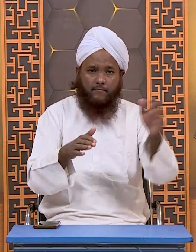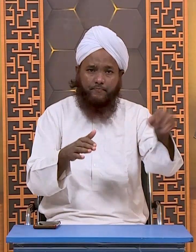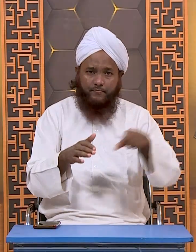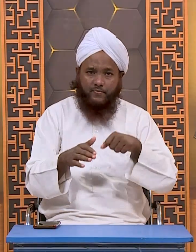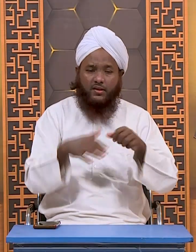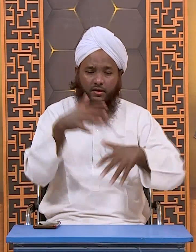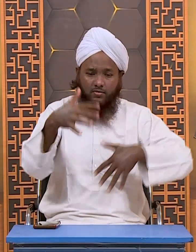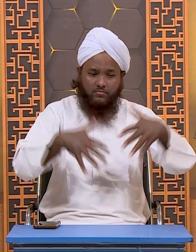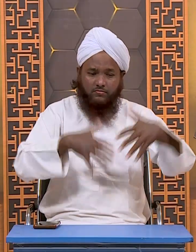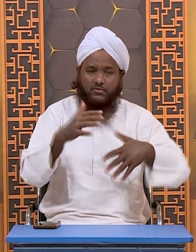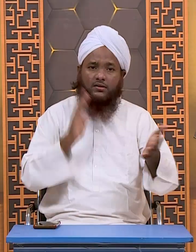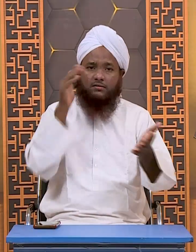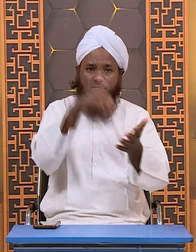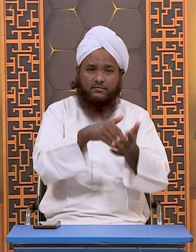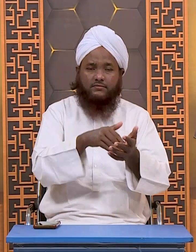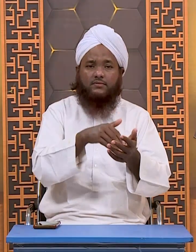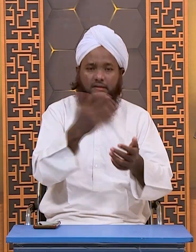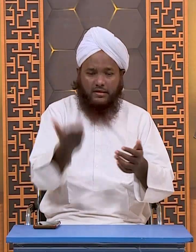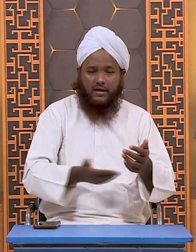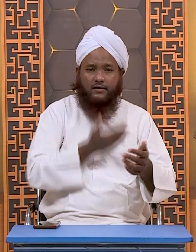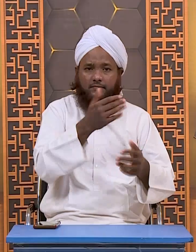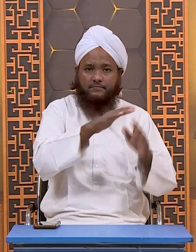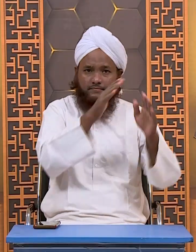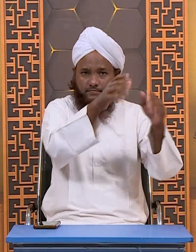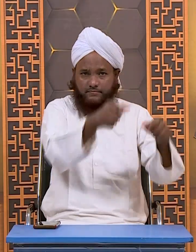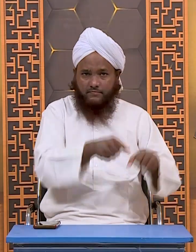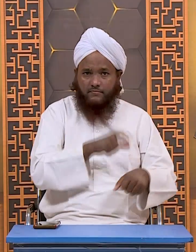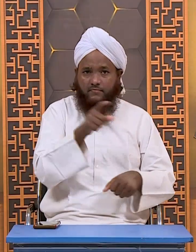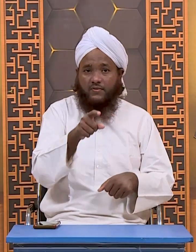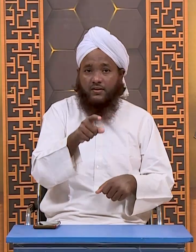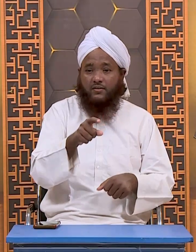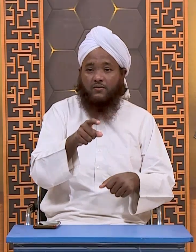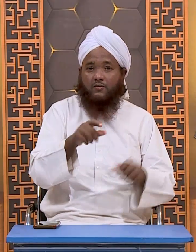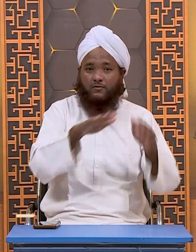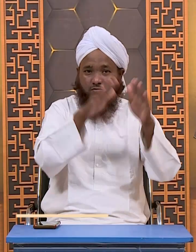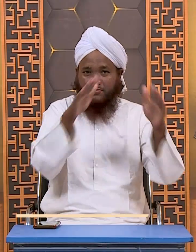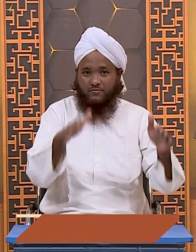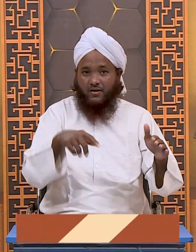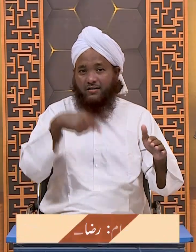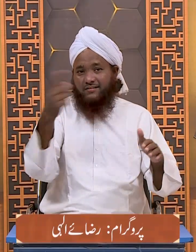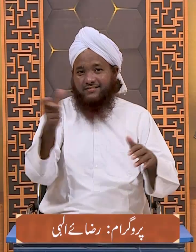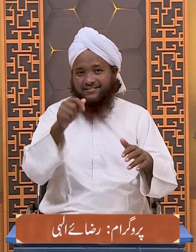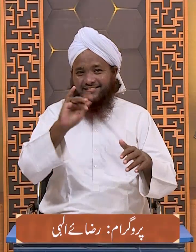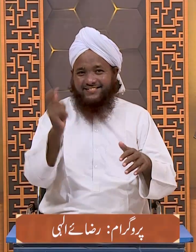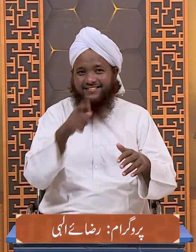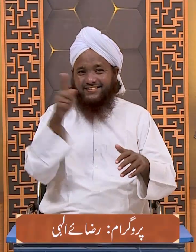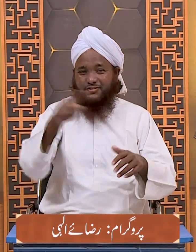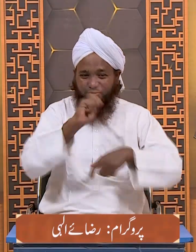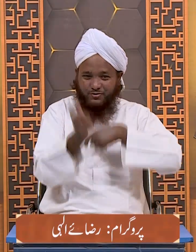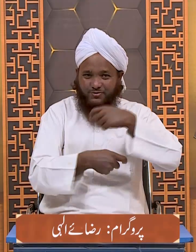مہار خرید کے لے کر آتا ہے. اتفاق کی بات تھی کہ وہی مہار تھی جو مولا علی رضی اللہ تعالیٰ عنہ کی